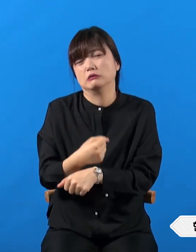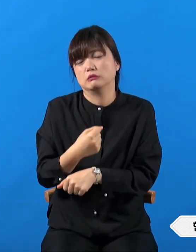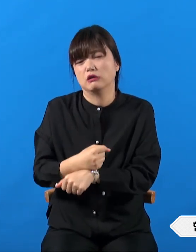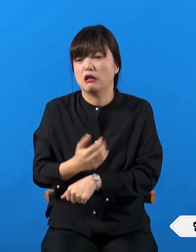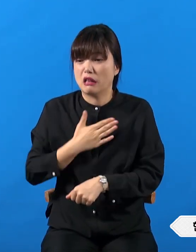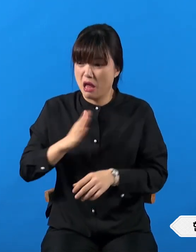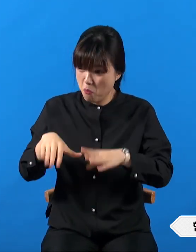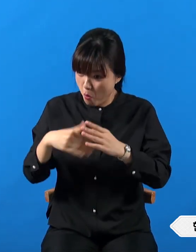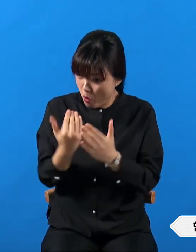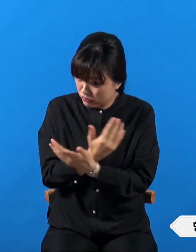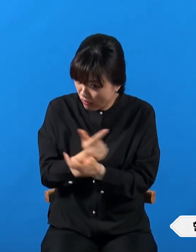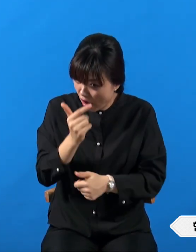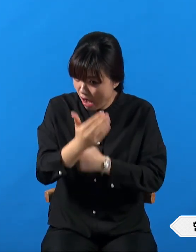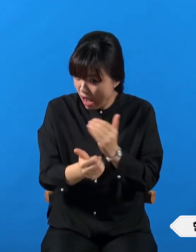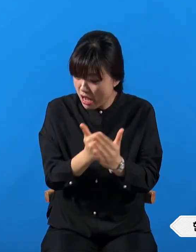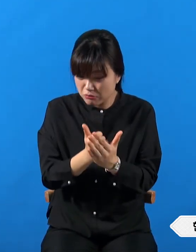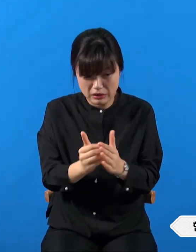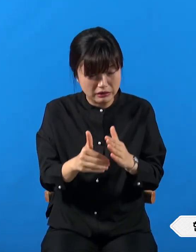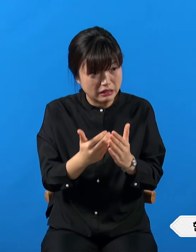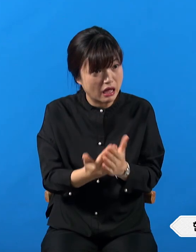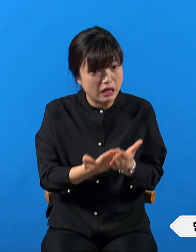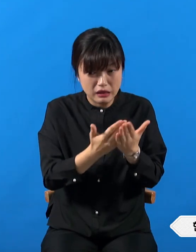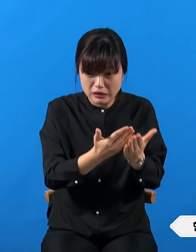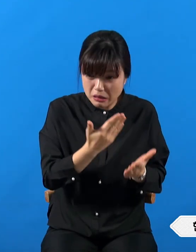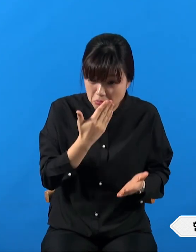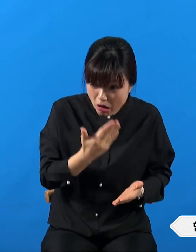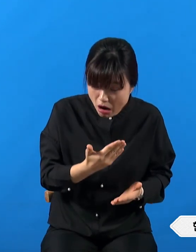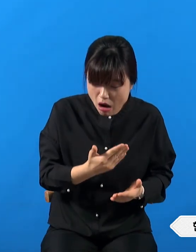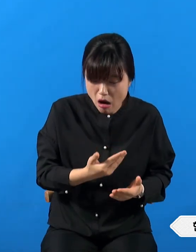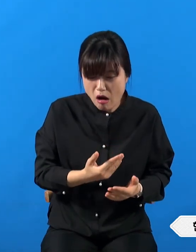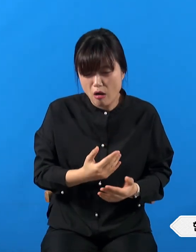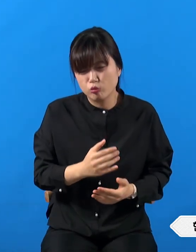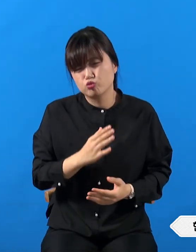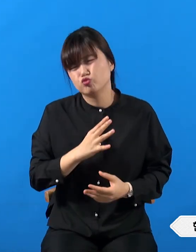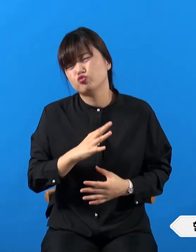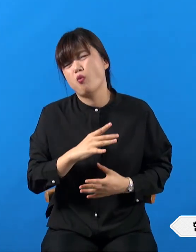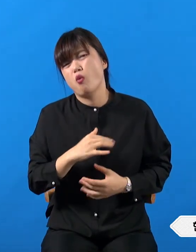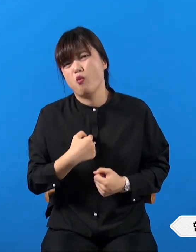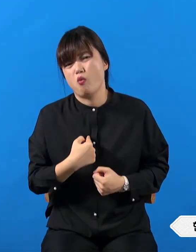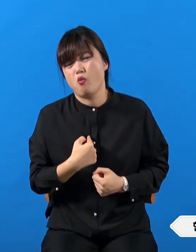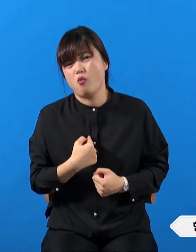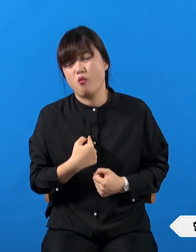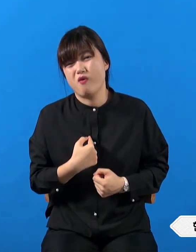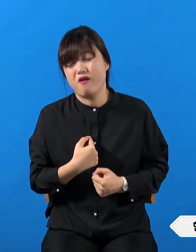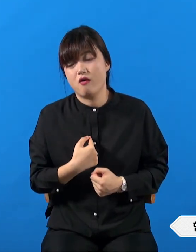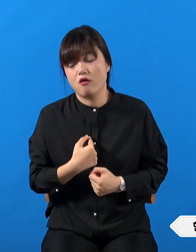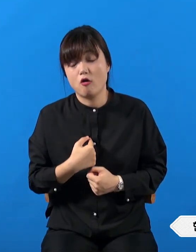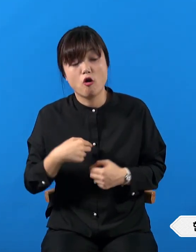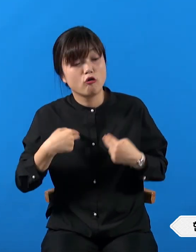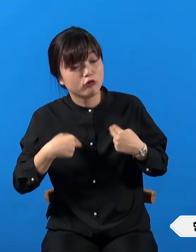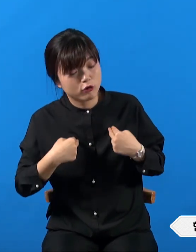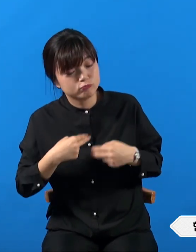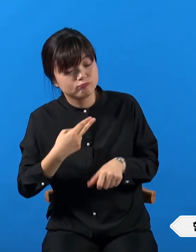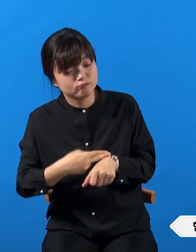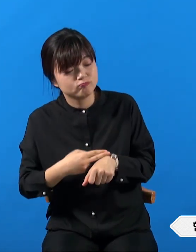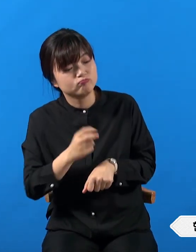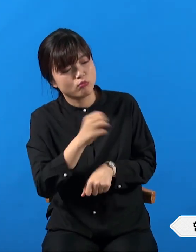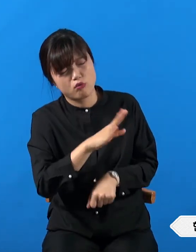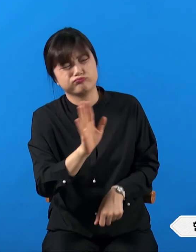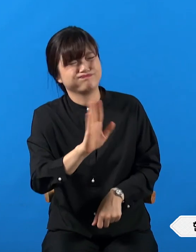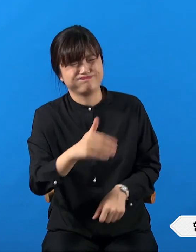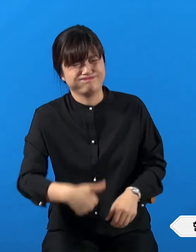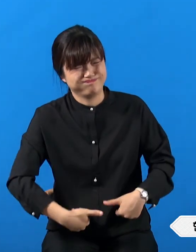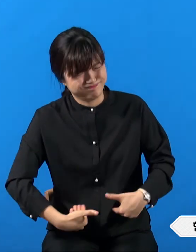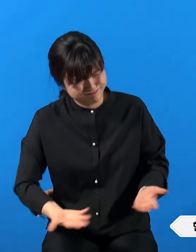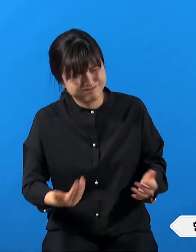것을 하나님께 바로 내뱉는다는 것은 너무 두려운 일 아닙니까? 랍비가 전혀 그렇지 않다고